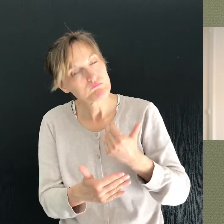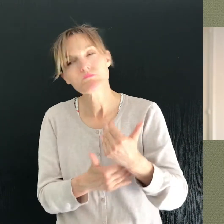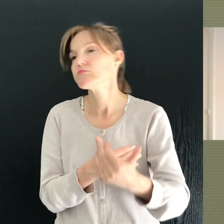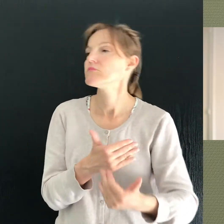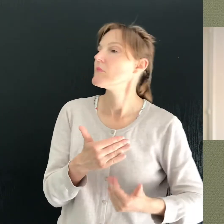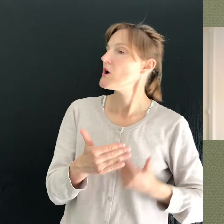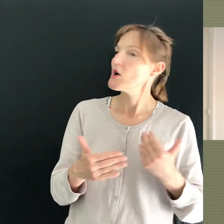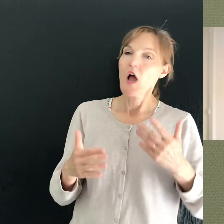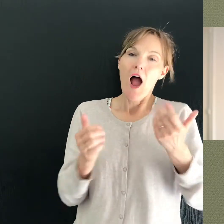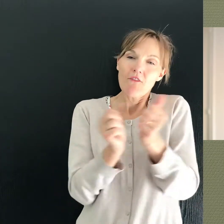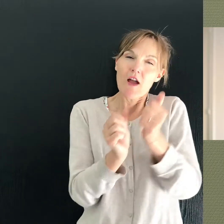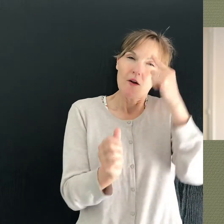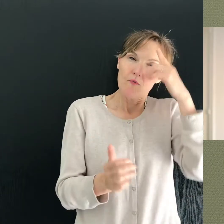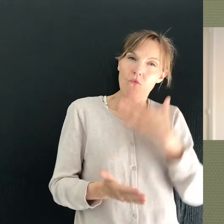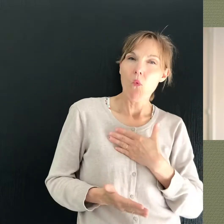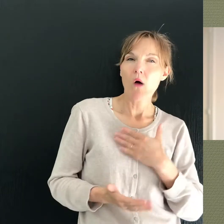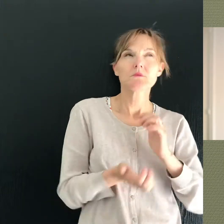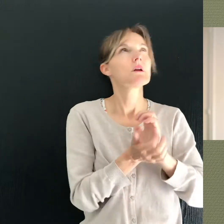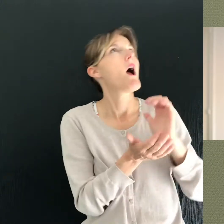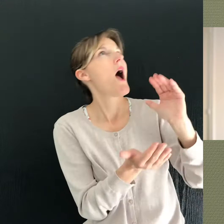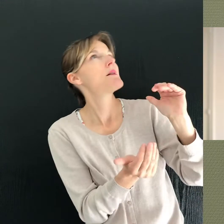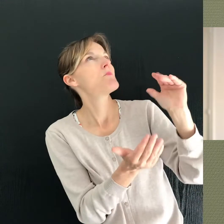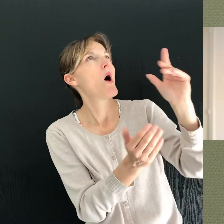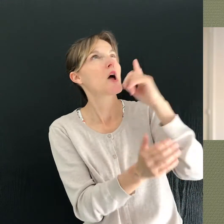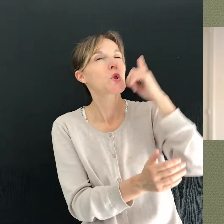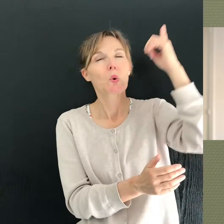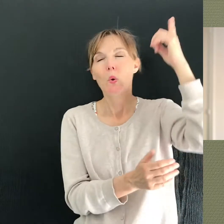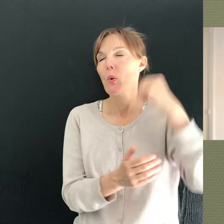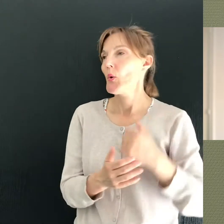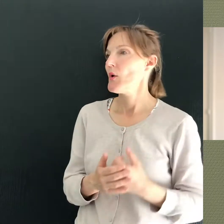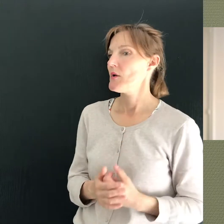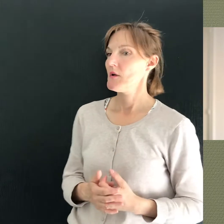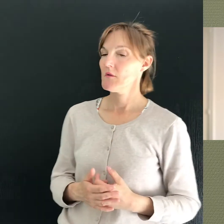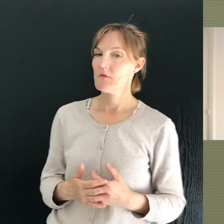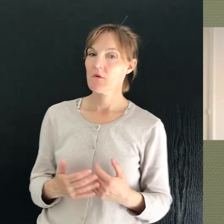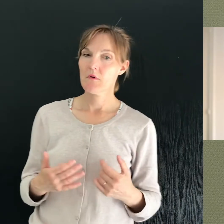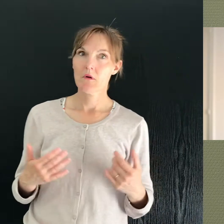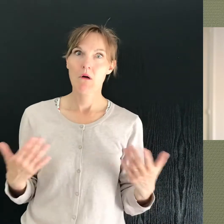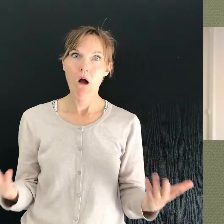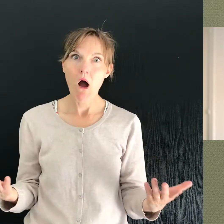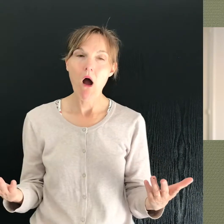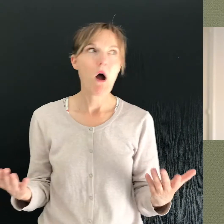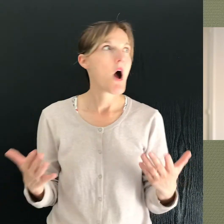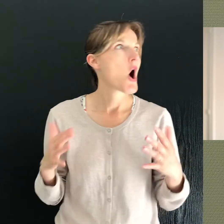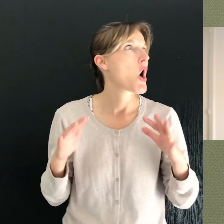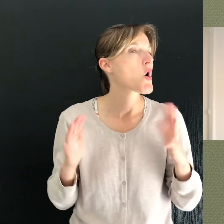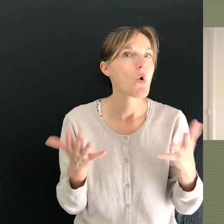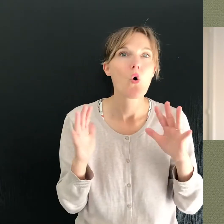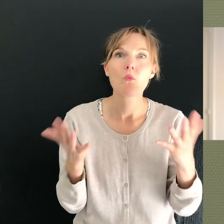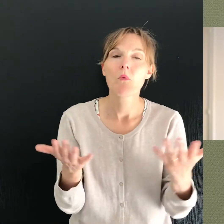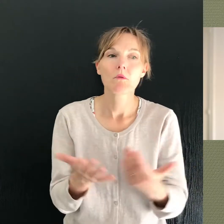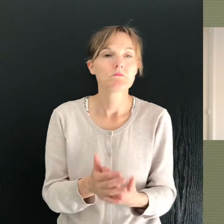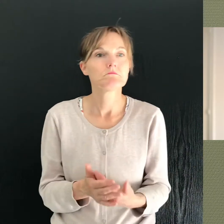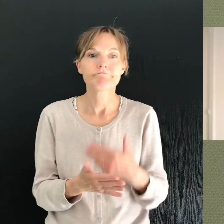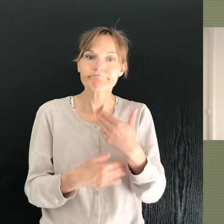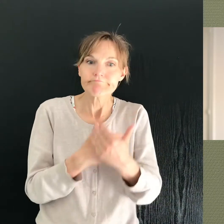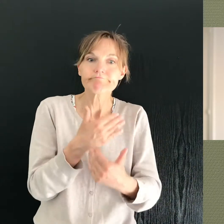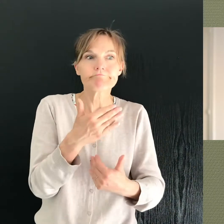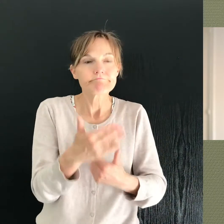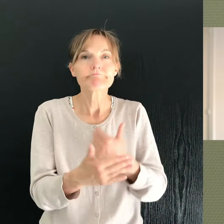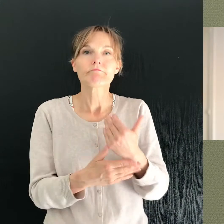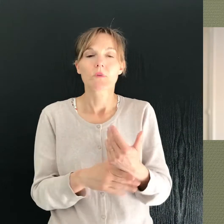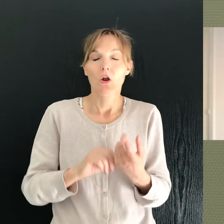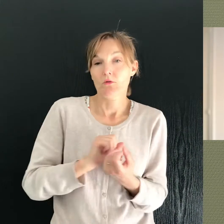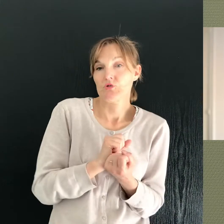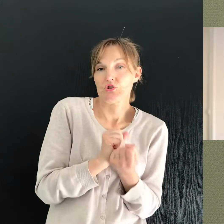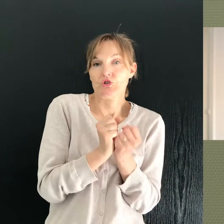la foi et en s'attendant à Dieu. Alors, comment en êtes-vous arrivé là? Bien, il nous a fallu des années